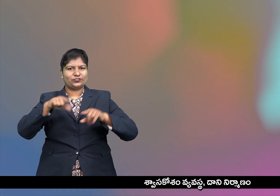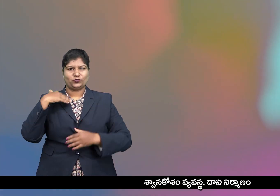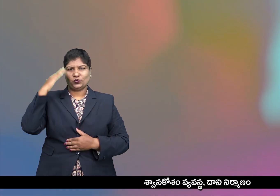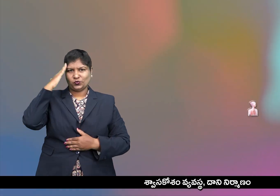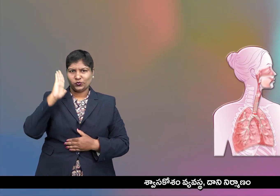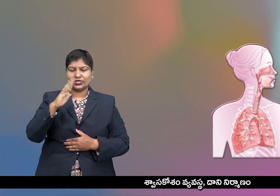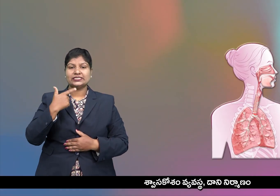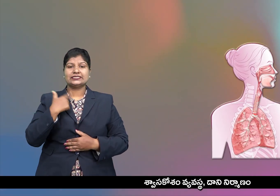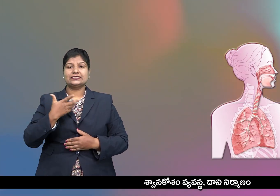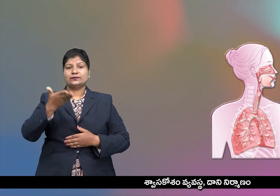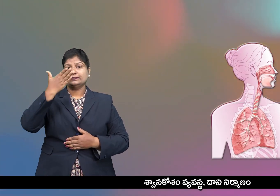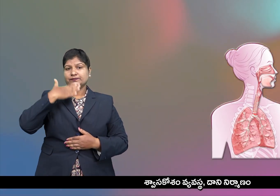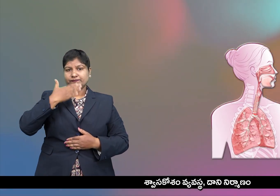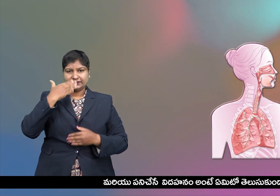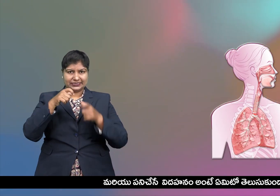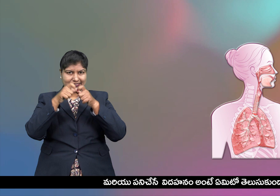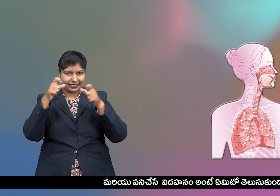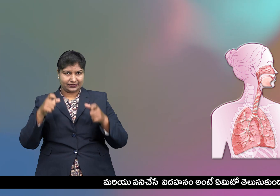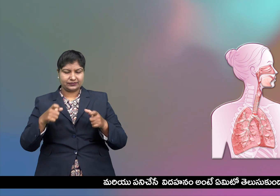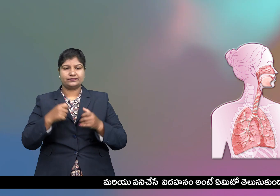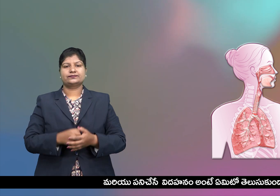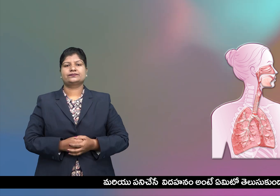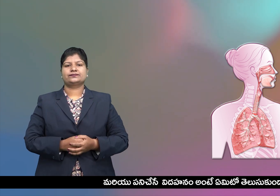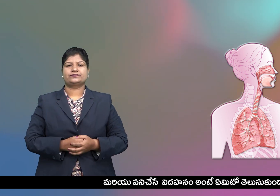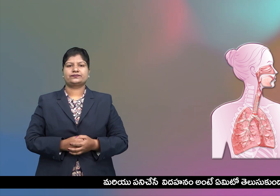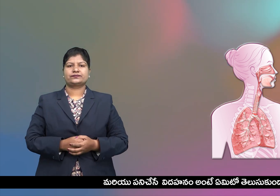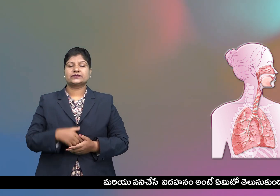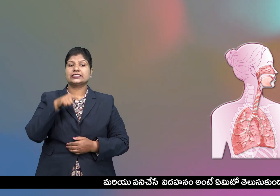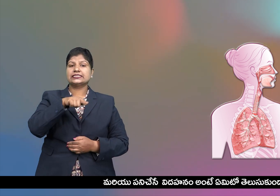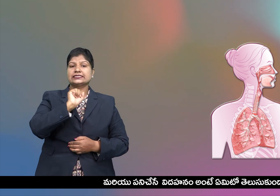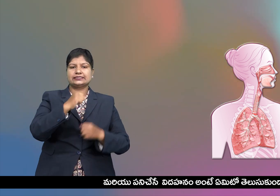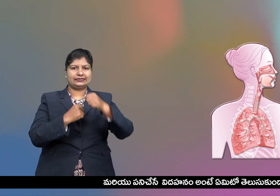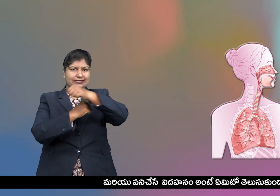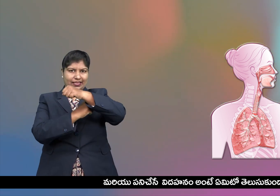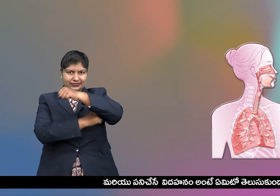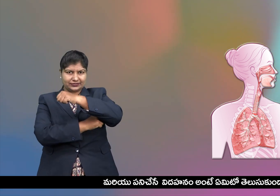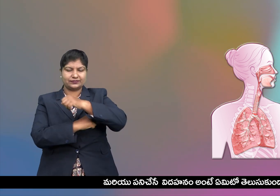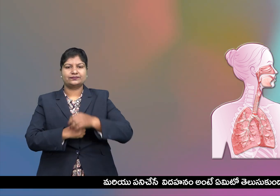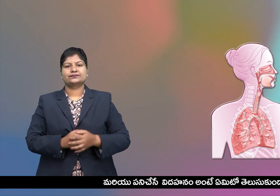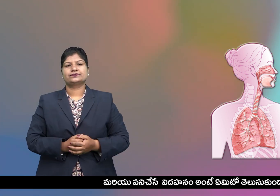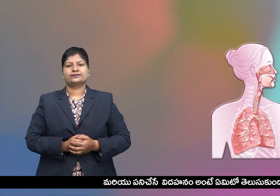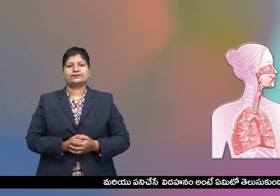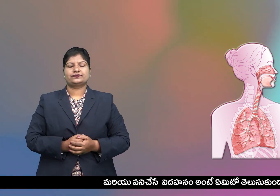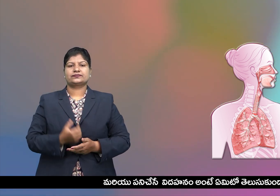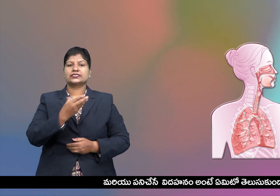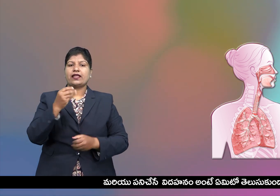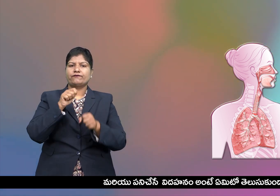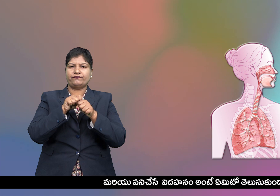శ్వాసకోశం వ్యవస్థ, దాని నిర్మాణం మరియు పనిచేసే విధానం అంటే ఏమిటో తెలుసుకుందాం.